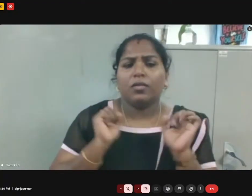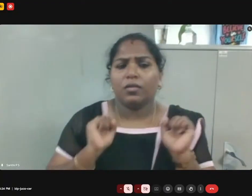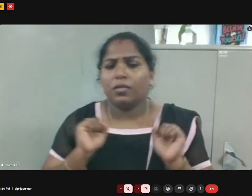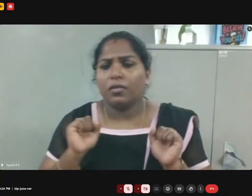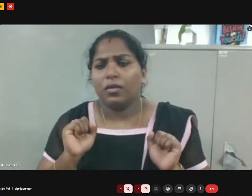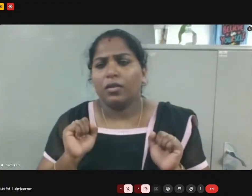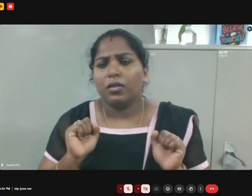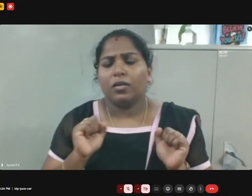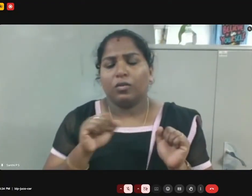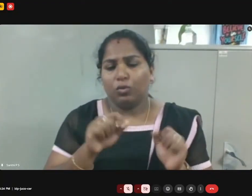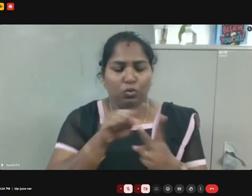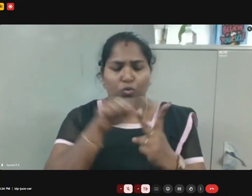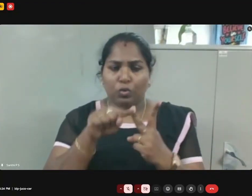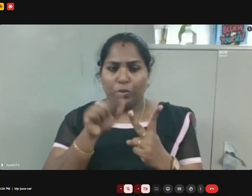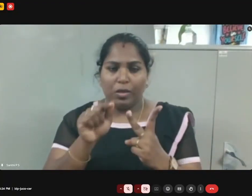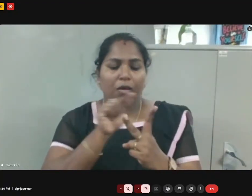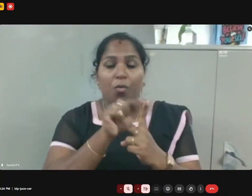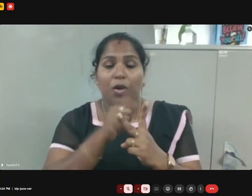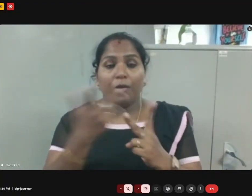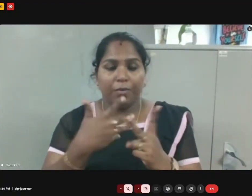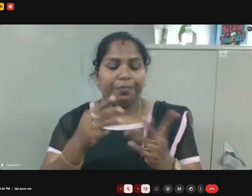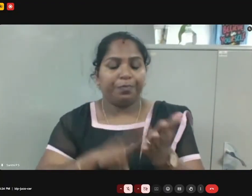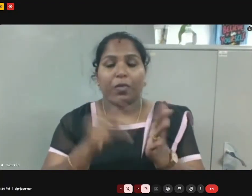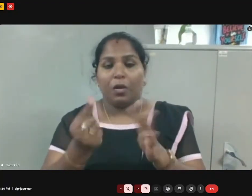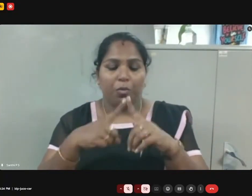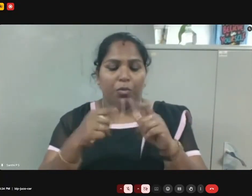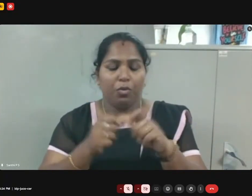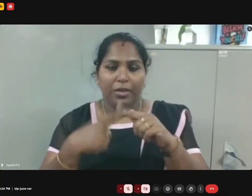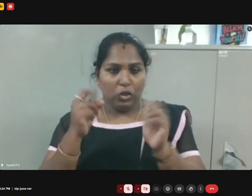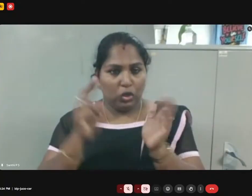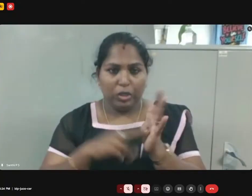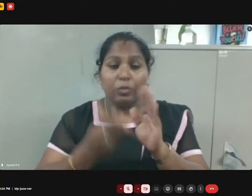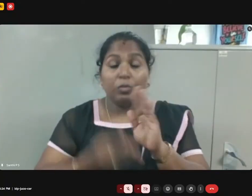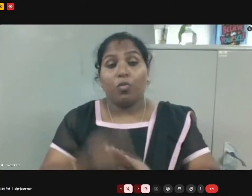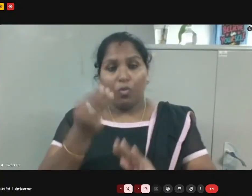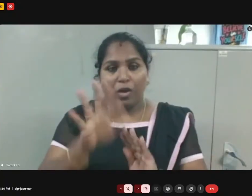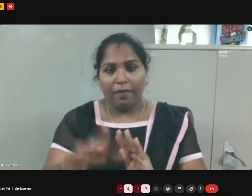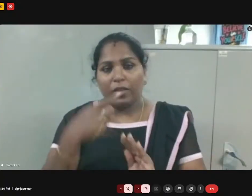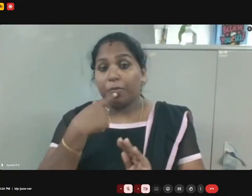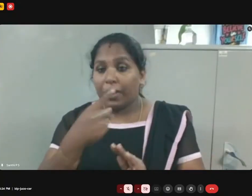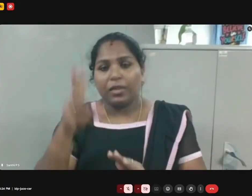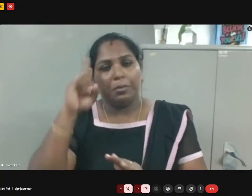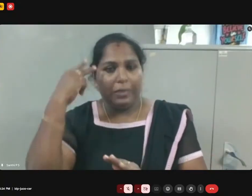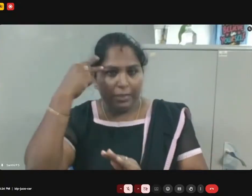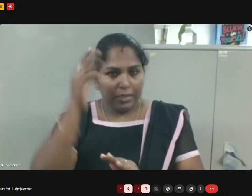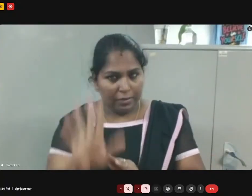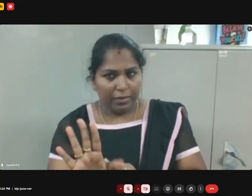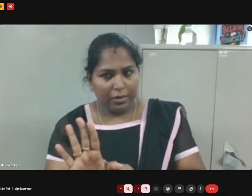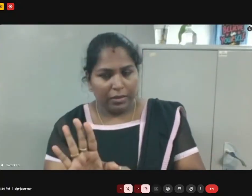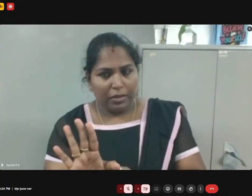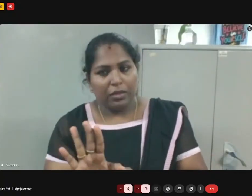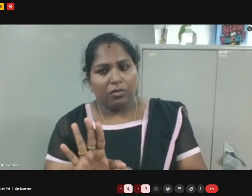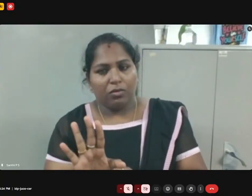ഇതിനകത്ത് രണ്ട് കാര്യങ്ങൾ പറയാനുണ്ട്. ഒന്ന്, നമ്മളിപ്പോ മ്യൂട്ടേഷൻ കൂടുതലാന്ന് പറയുന്നത് ഒരു ചെറിയ തെറ്റിദ്ധാരണയാണ്. കാരണം ടെസ്റ്റുകളൊന്നും